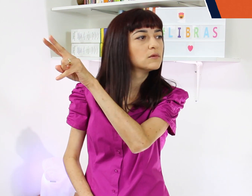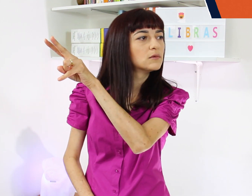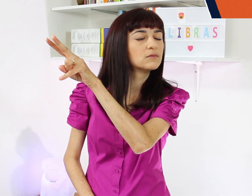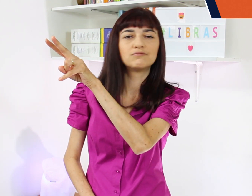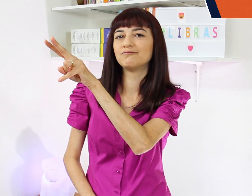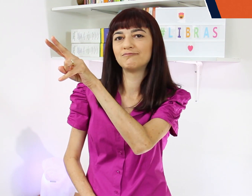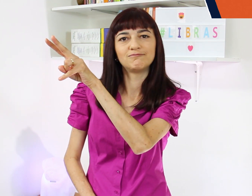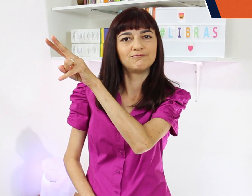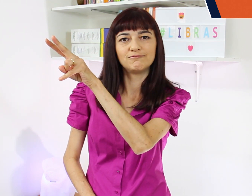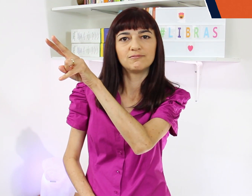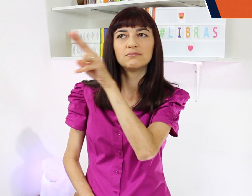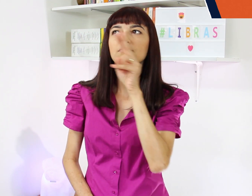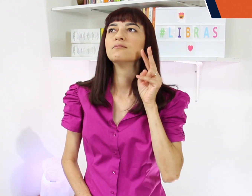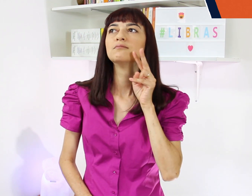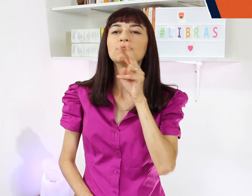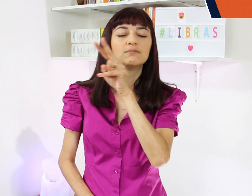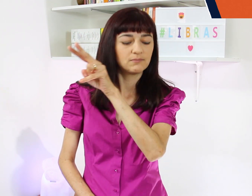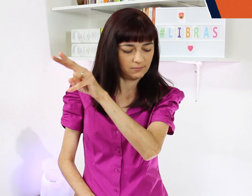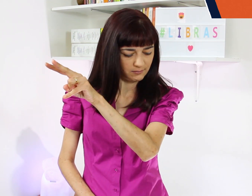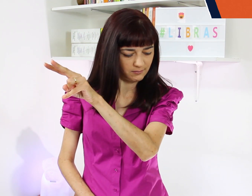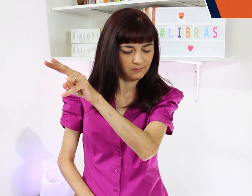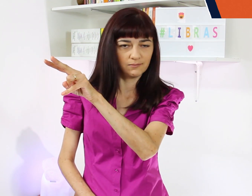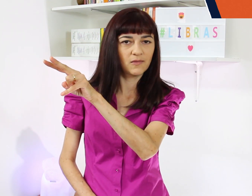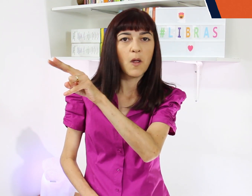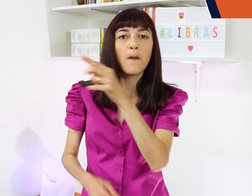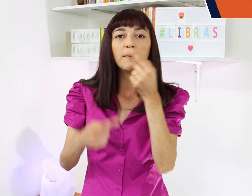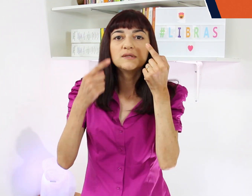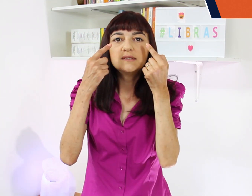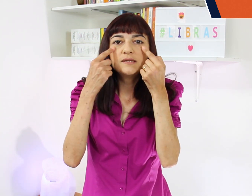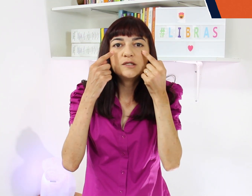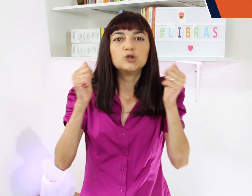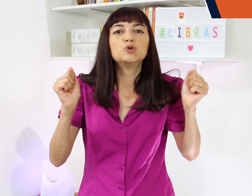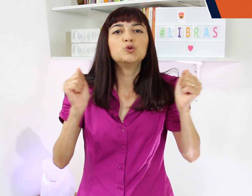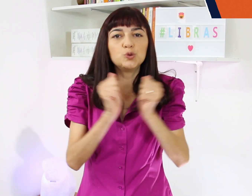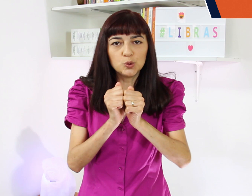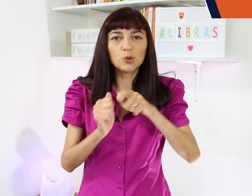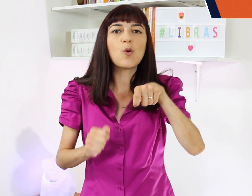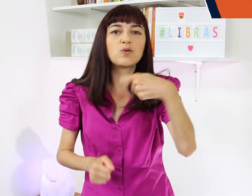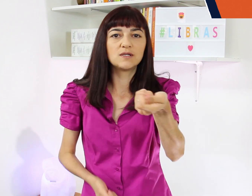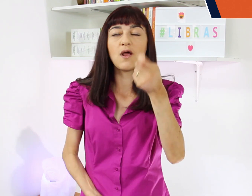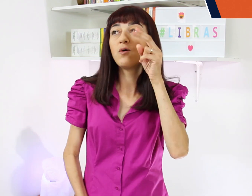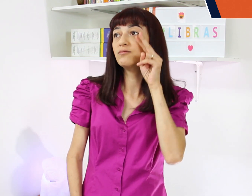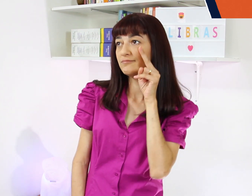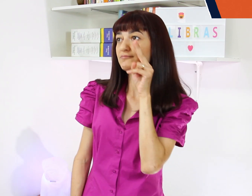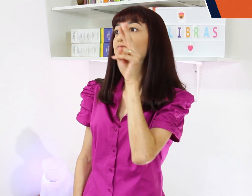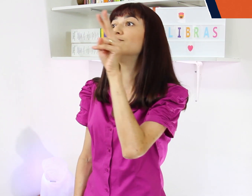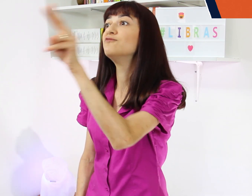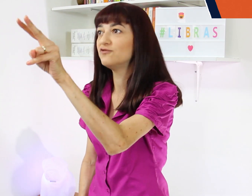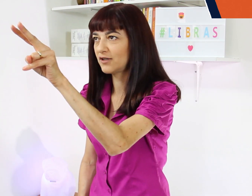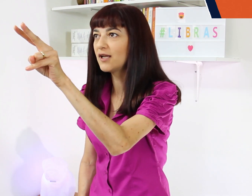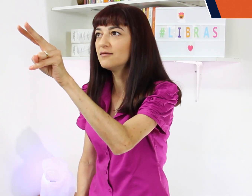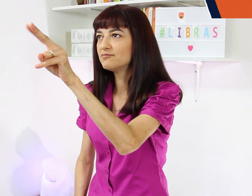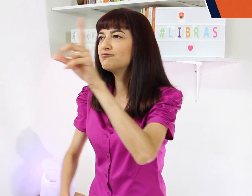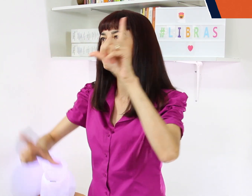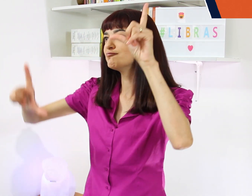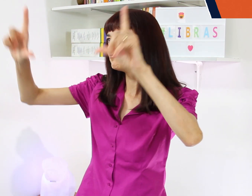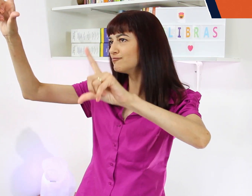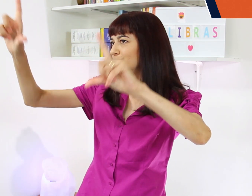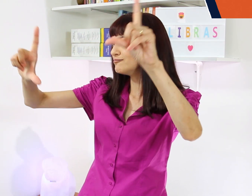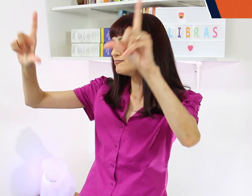vendo o jornal na TV, mas você olhar para baixo. Você precisa que o seu olhar acompanhe a sua sinalização.